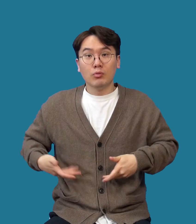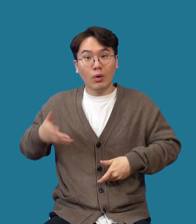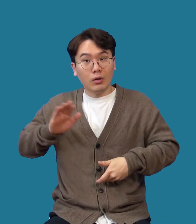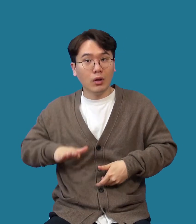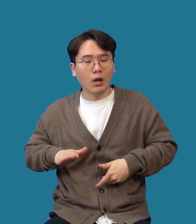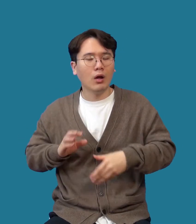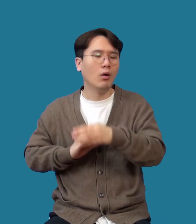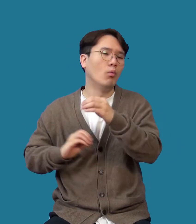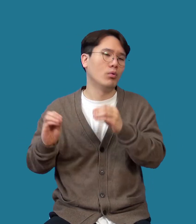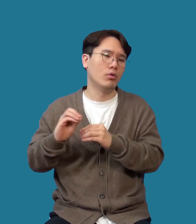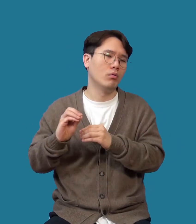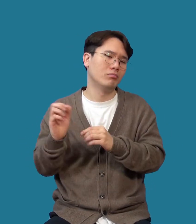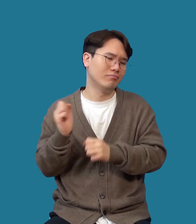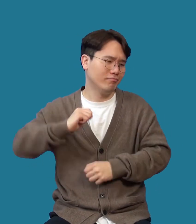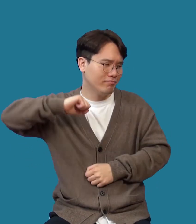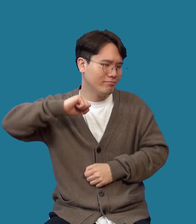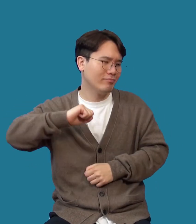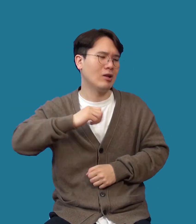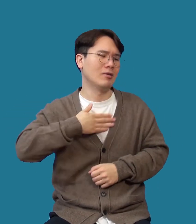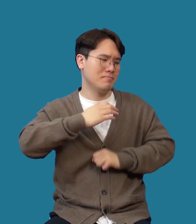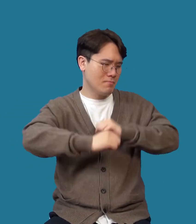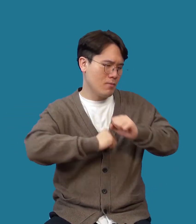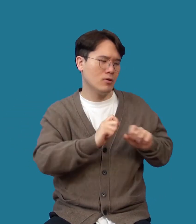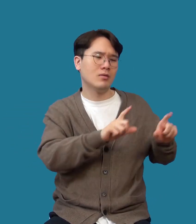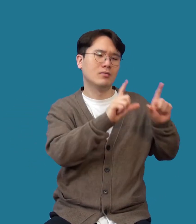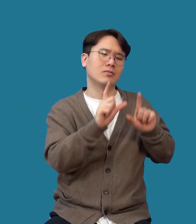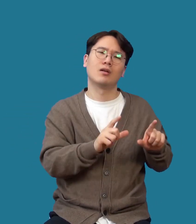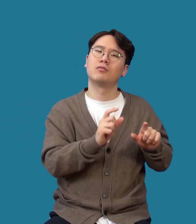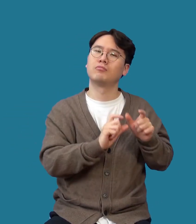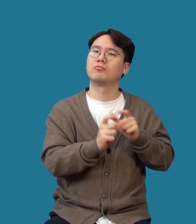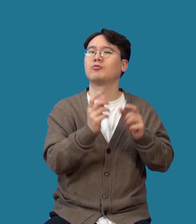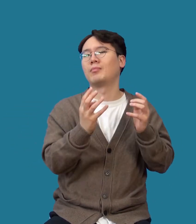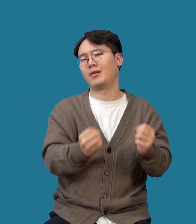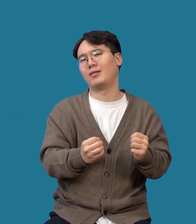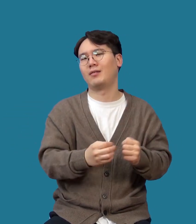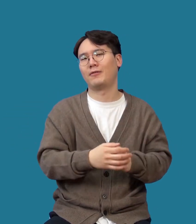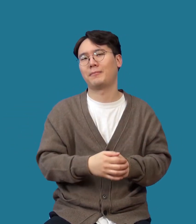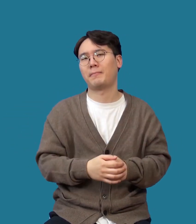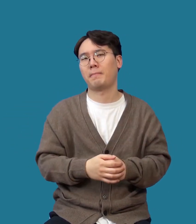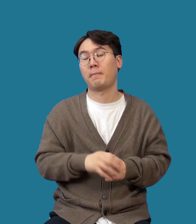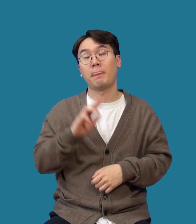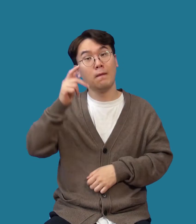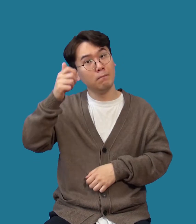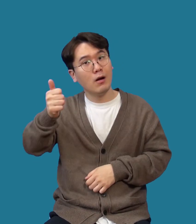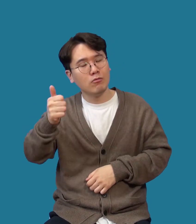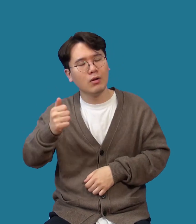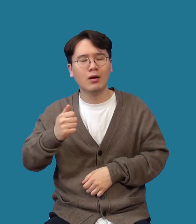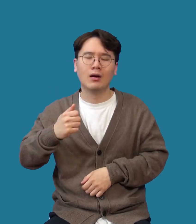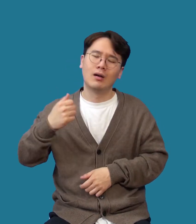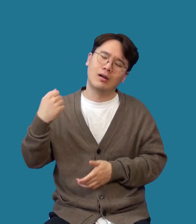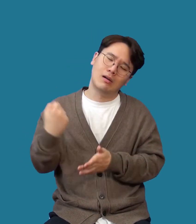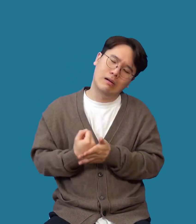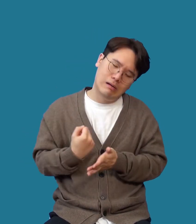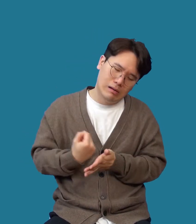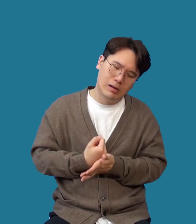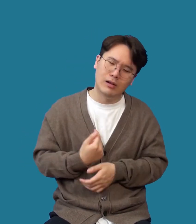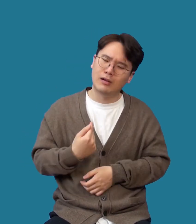것입니다. 그래서 사도 바울이 내가 왜 이런 존재가 됐는가 하고 탄식을 하는